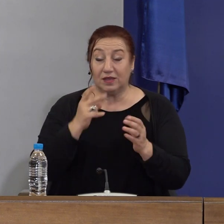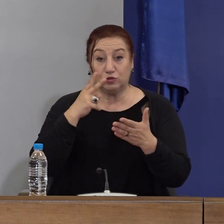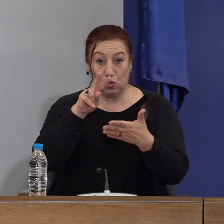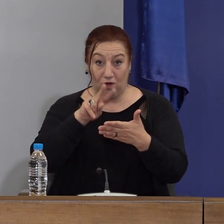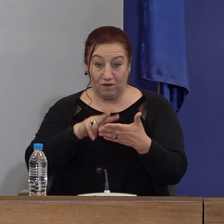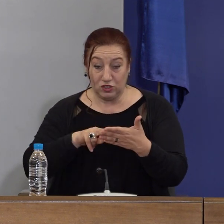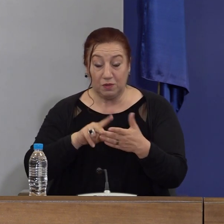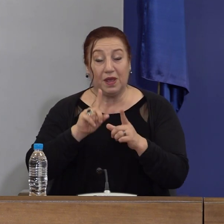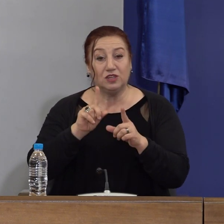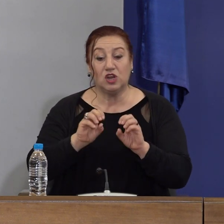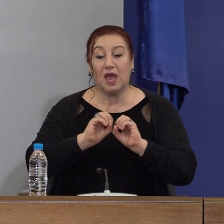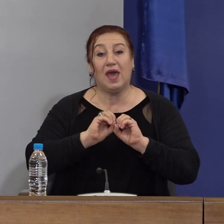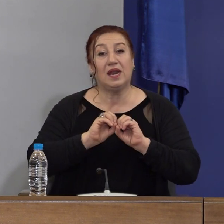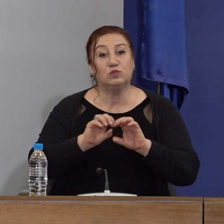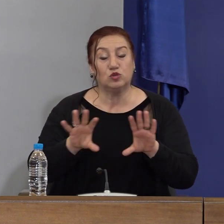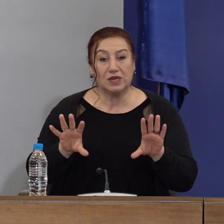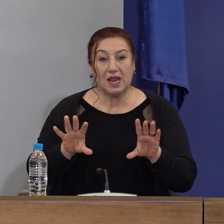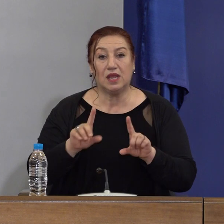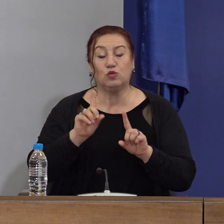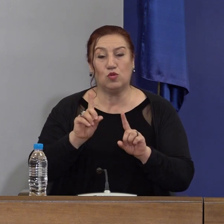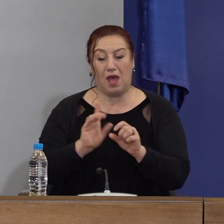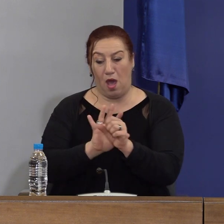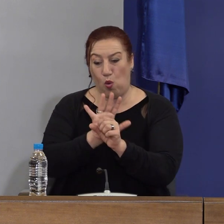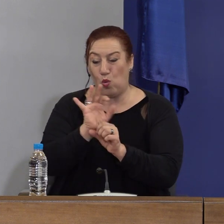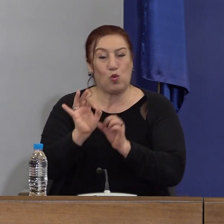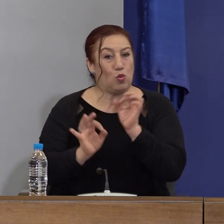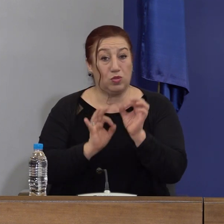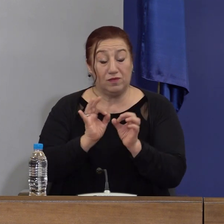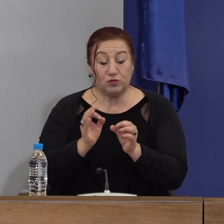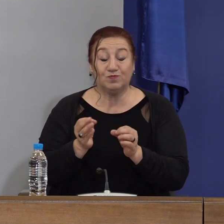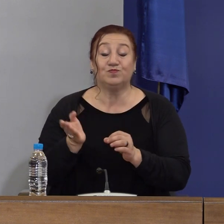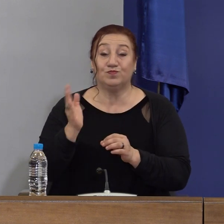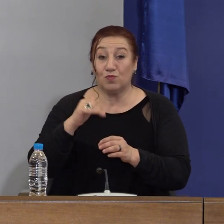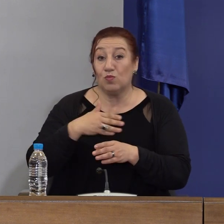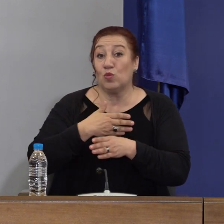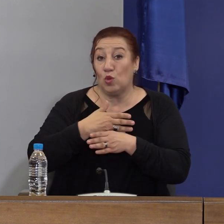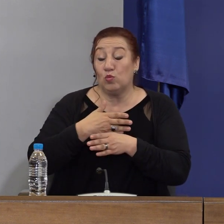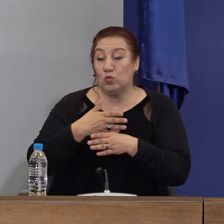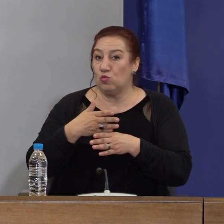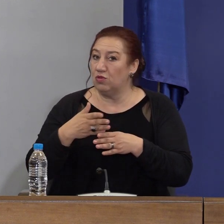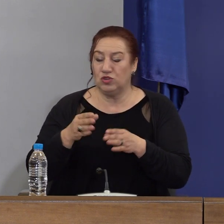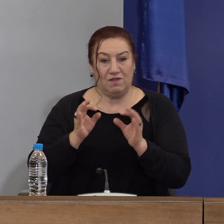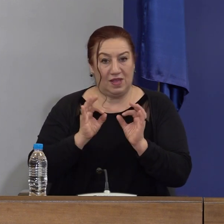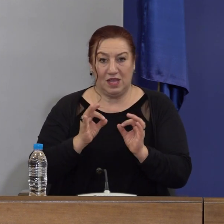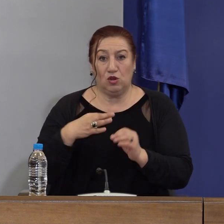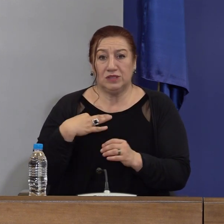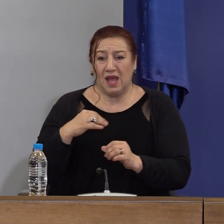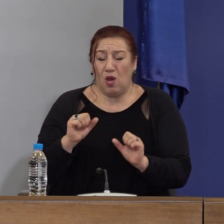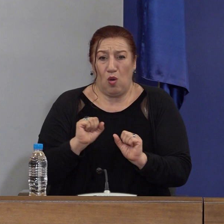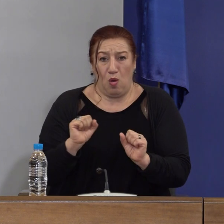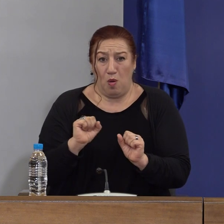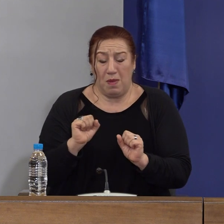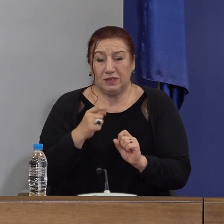че разпространението на коронавируса продължава да бъде сериозна опасност